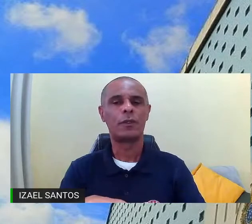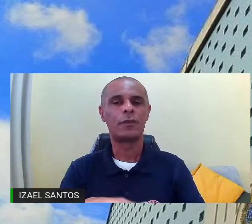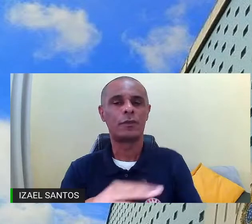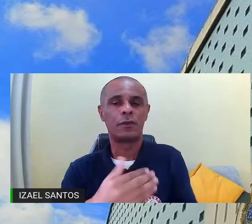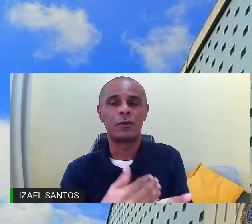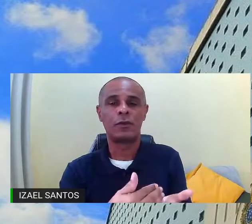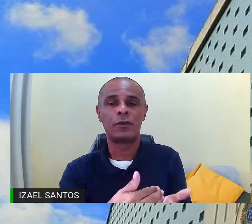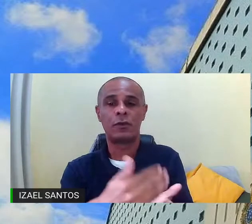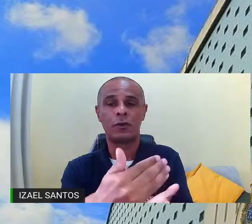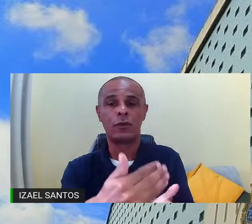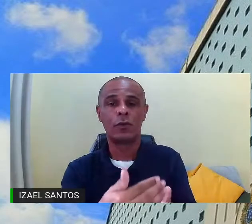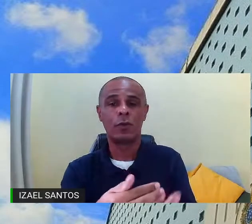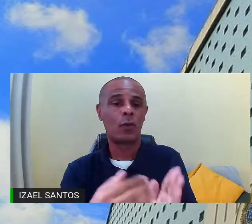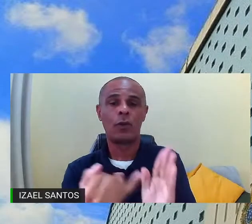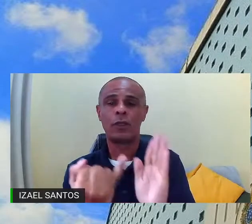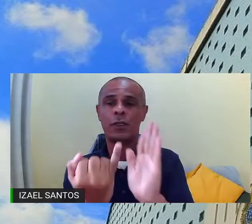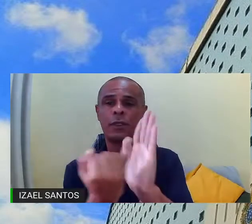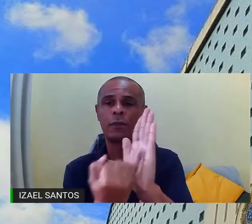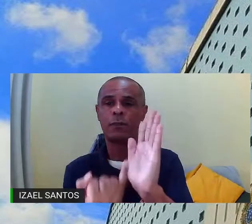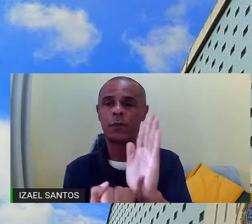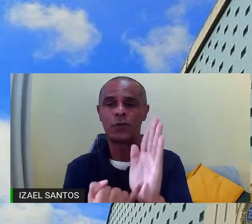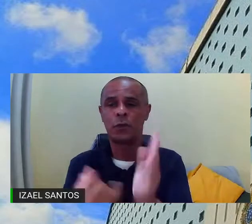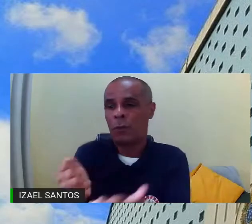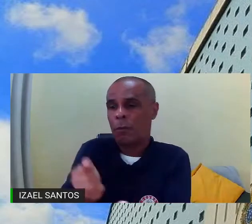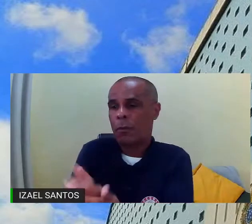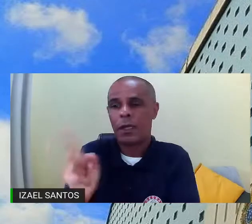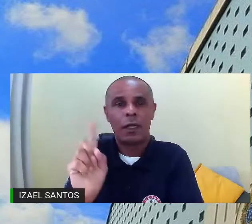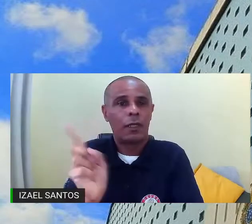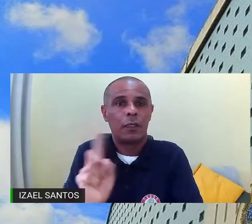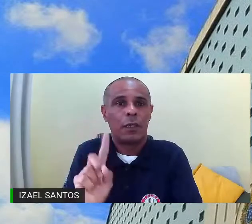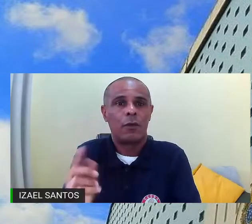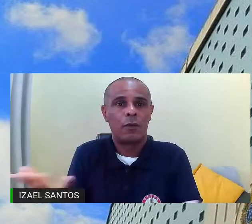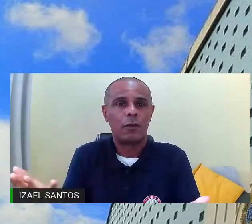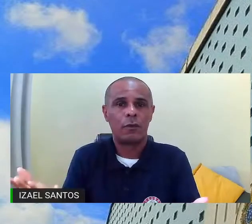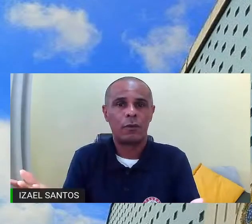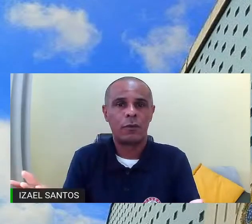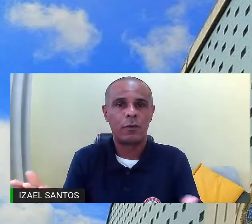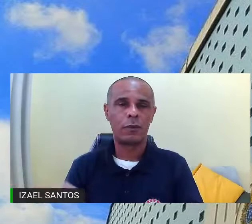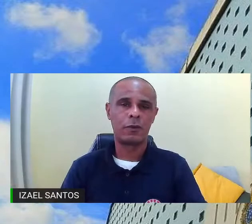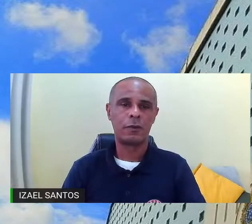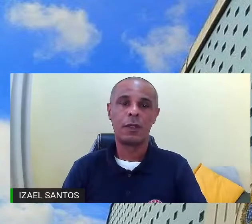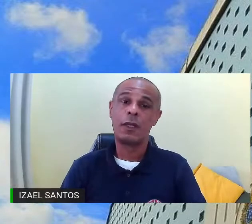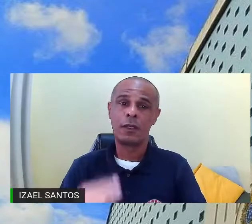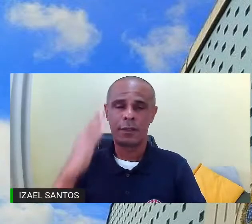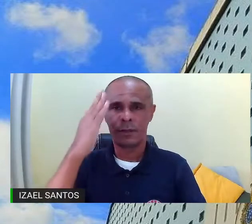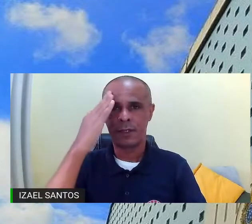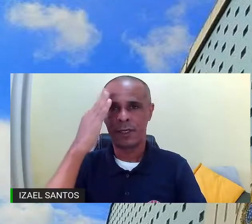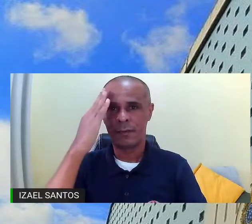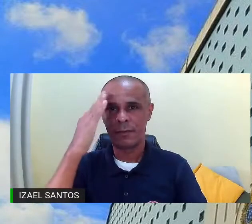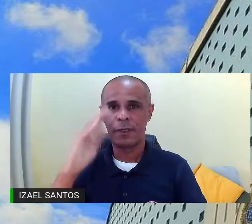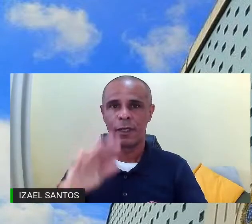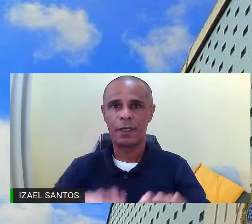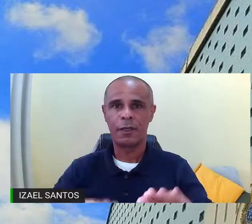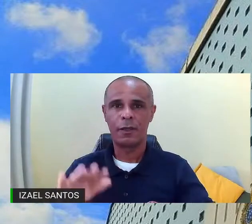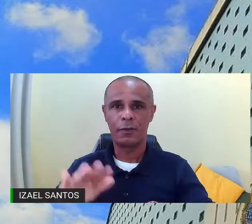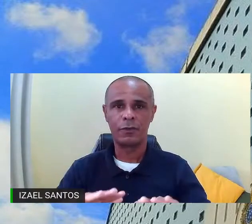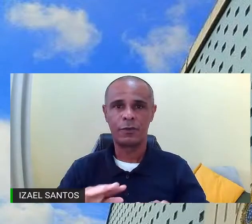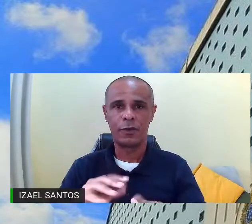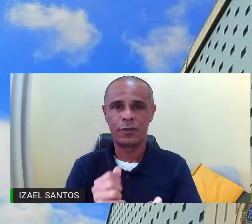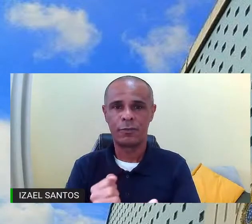isentando-os de tributos. Sabemos como muitos não pagam tributos, embora sejam riquíssimos, e nós